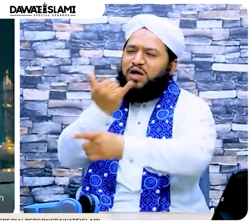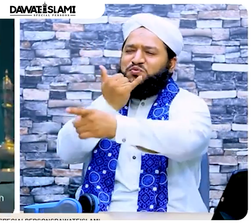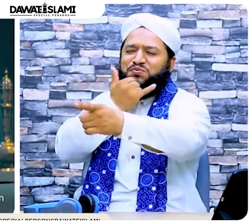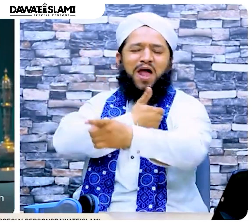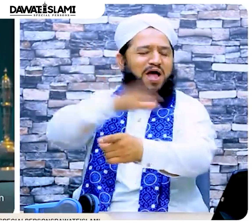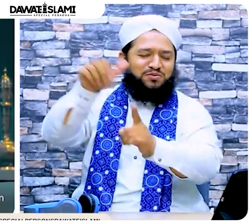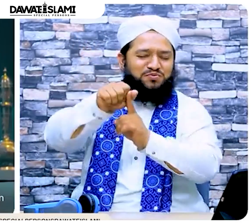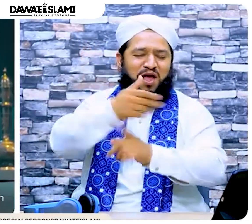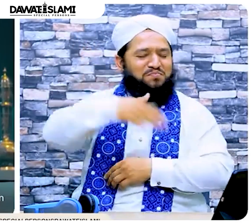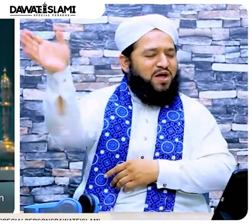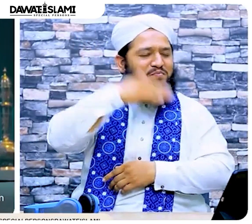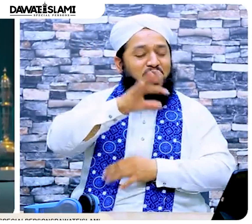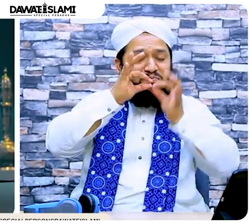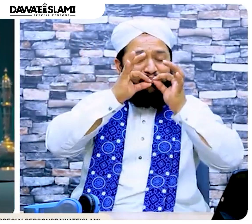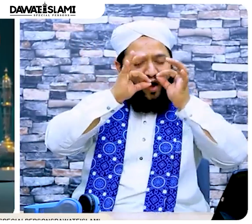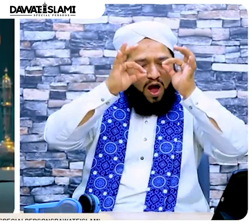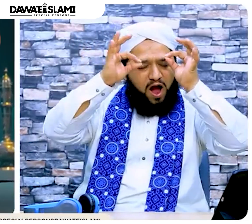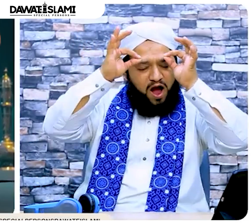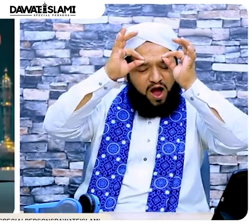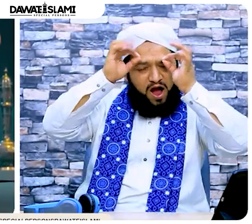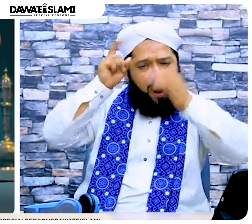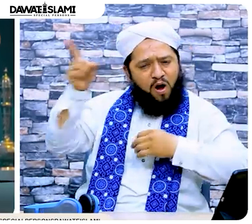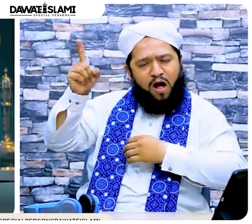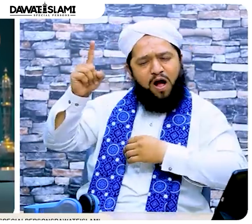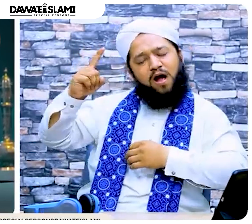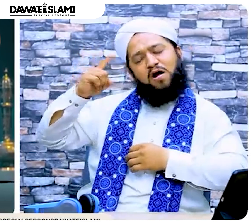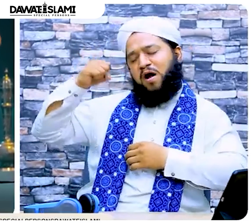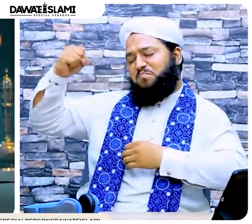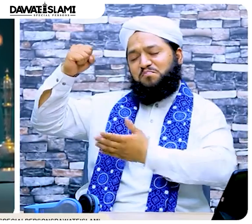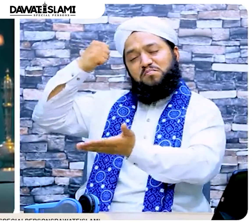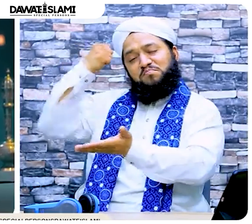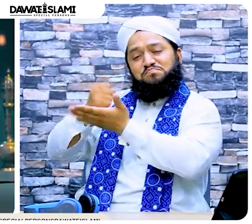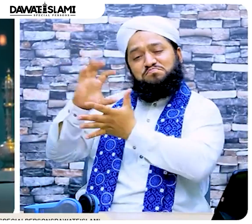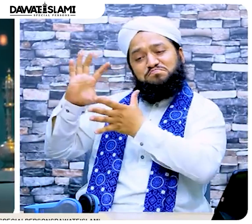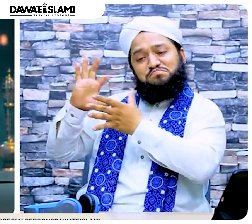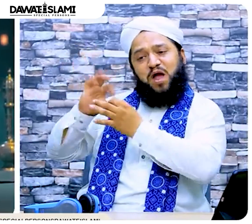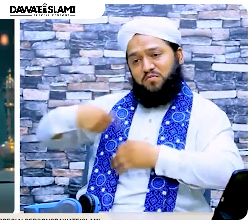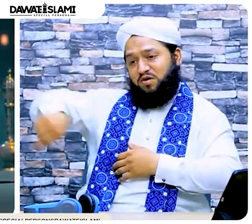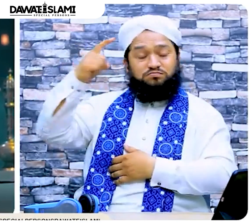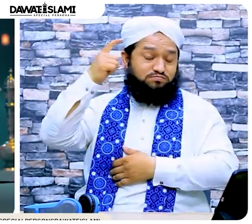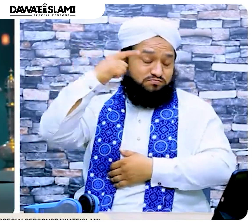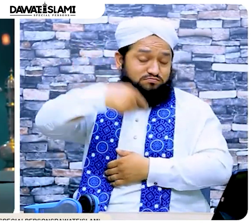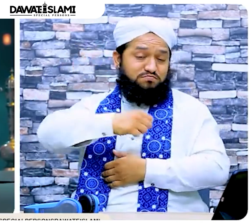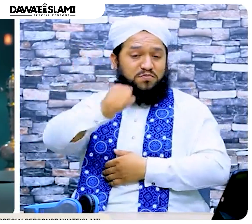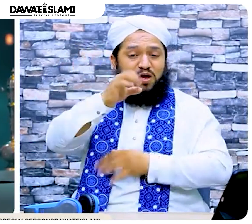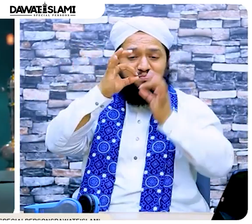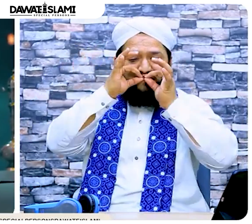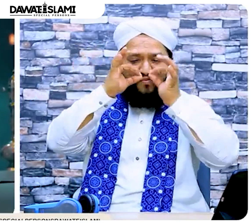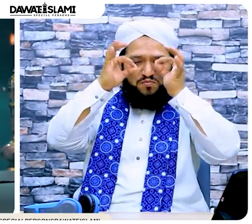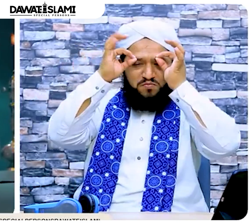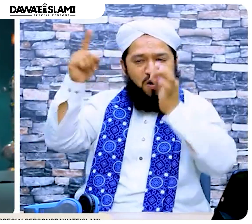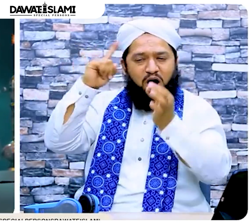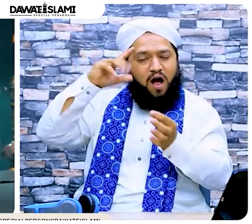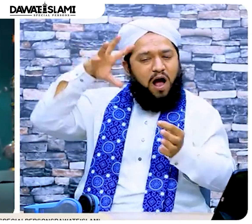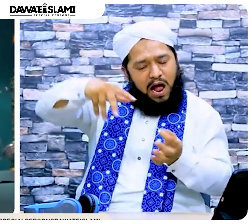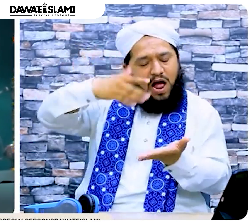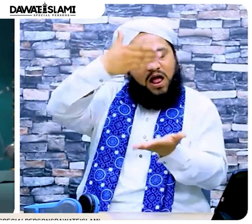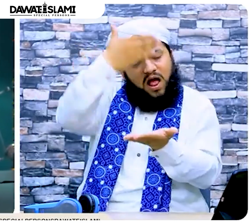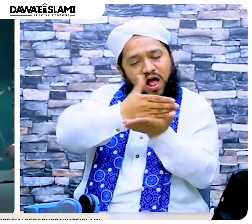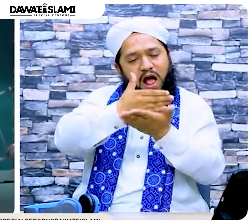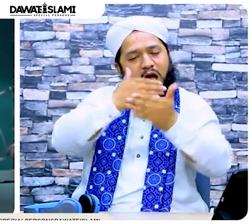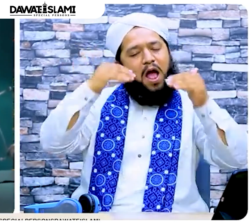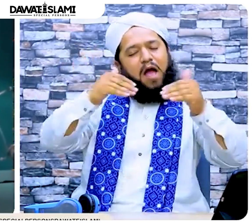2.5 یا 3 برس کے اندر اس کا شوہر مر جائے گا۔ مگر اس خدا کی بندی نے اس بدبخت کی ایک نہ سنی اور سلطان محمد خان سے نکاح کر